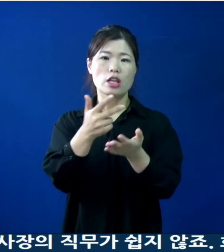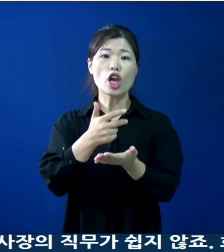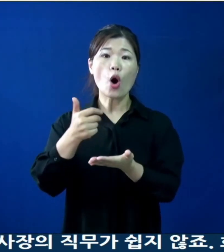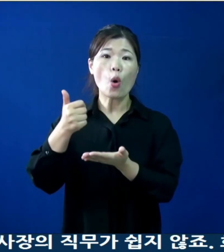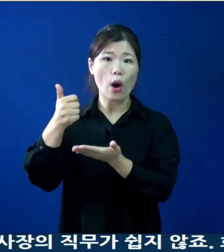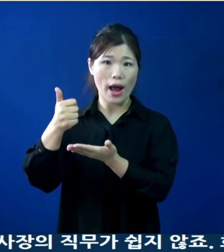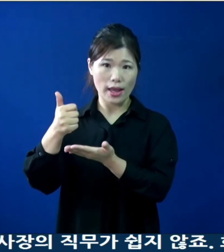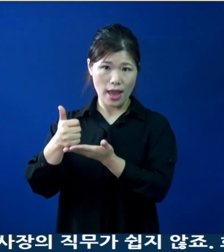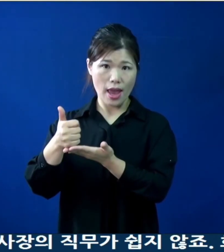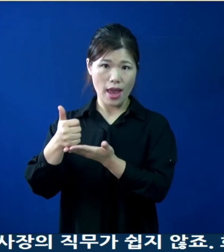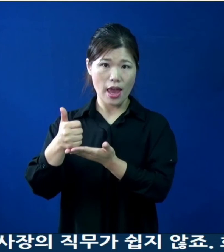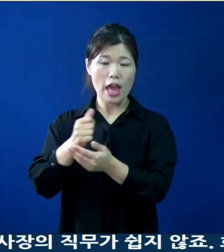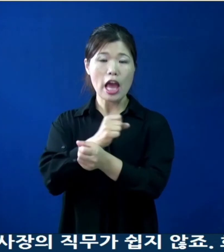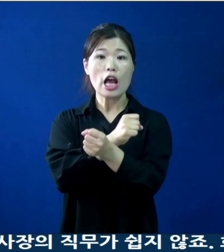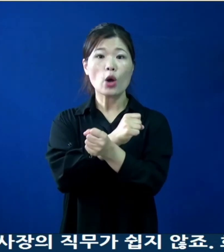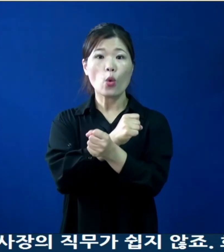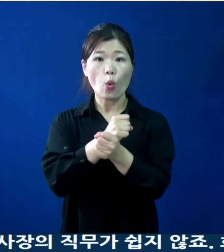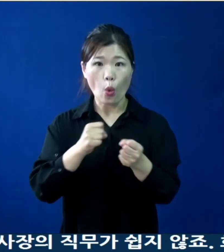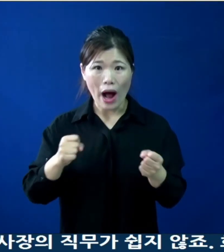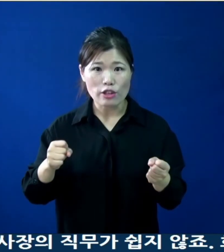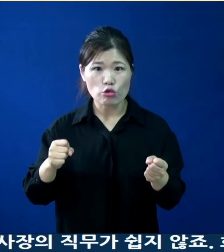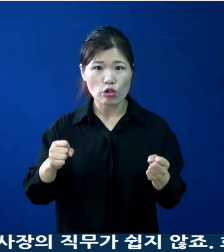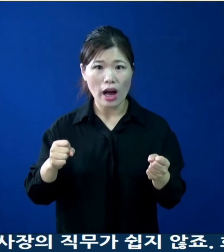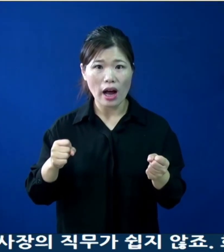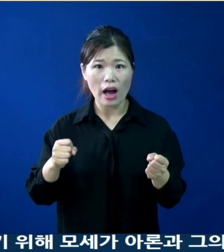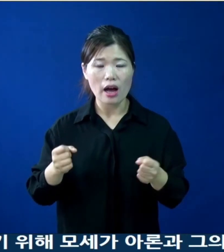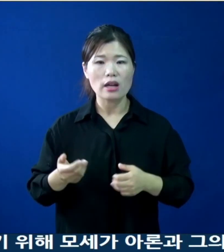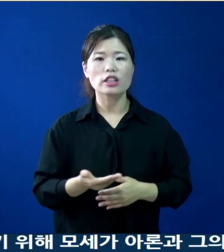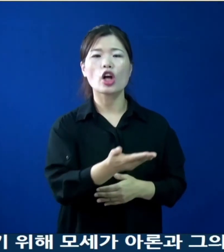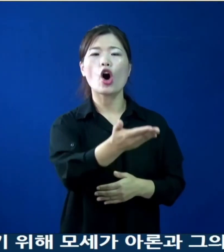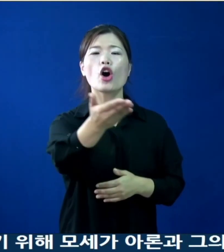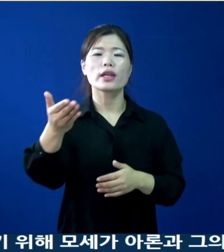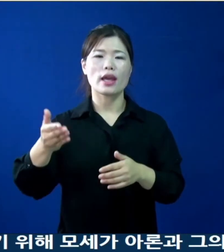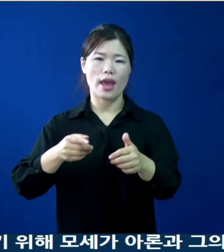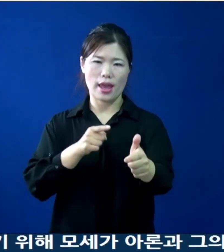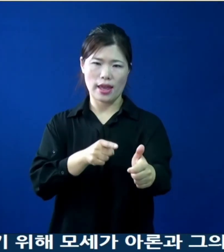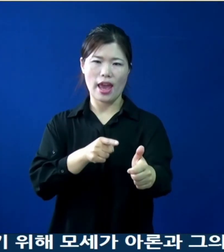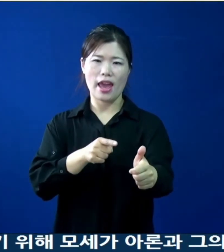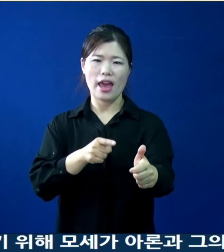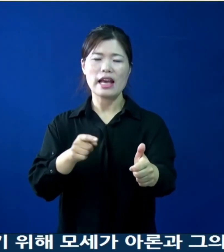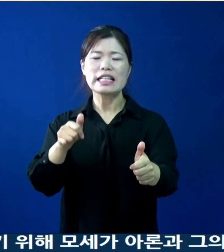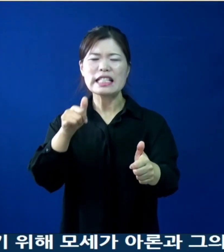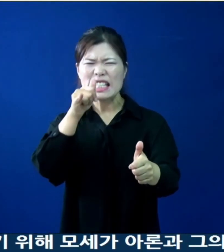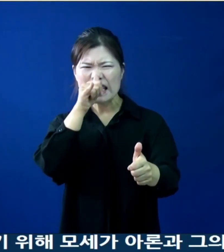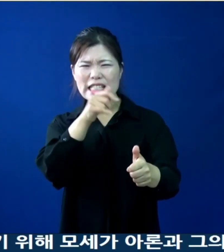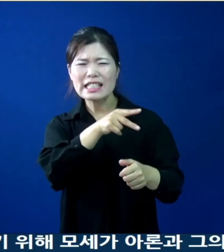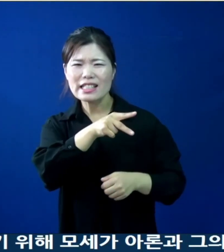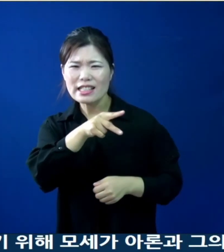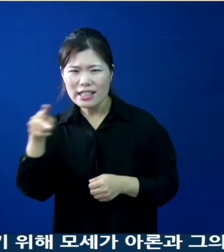여호와의 관유가 너희에게 있은즉 포기하지 말라.